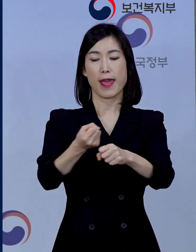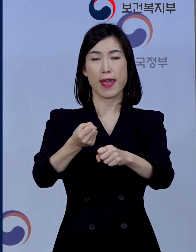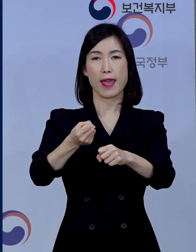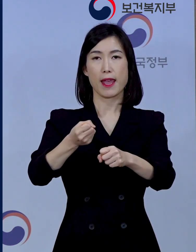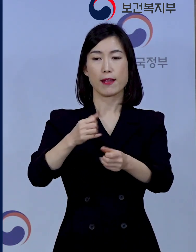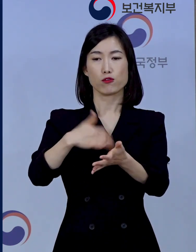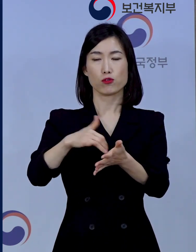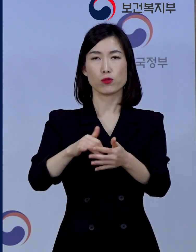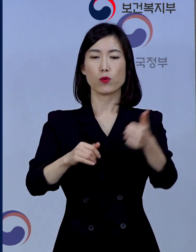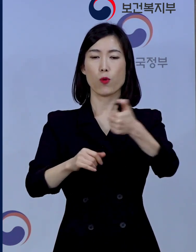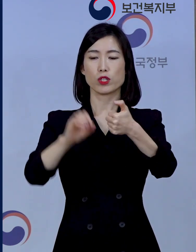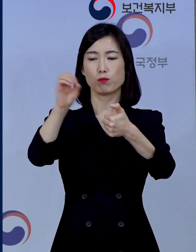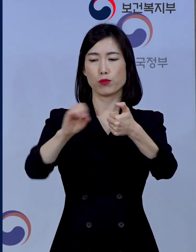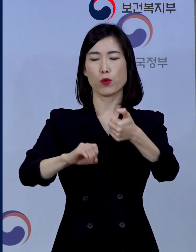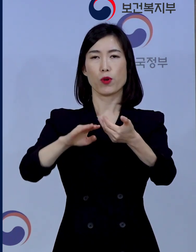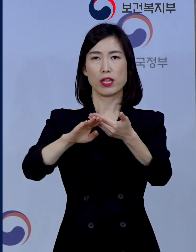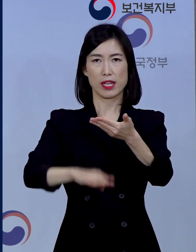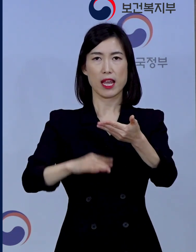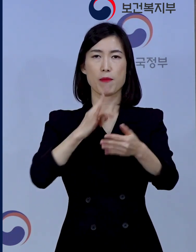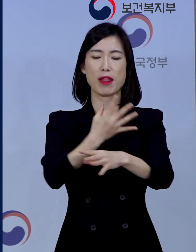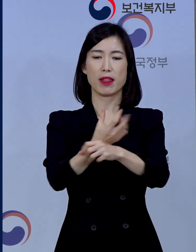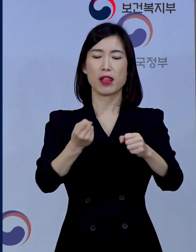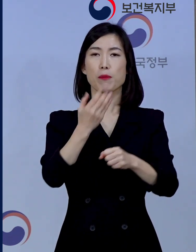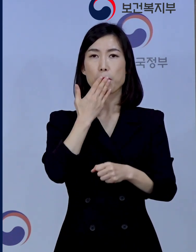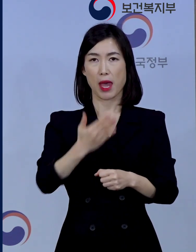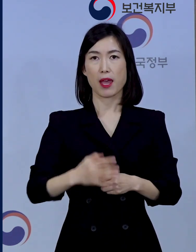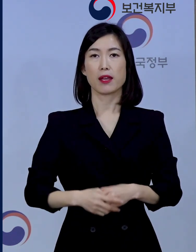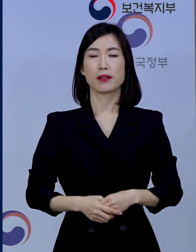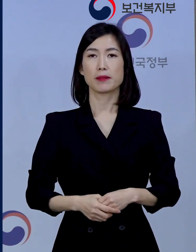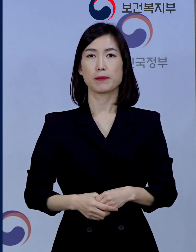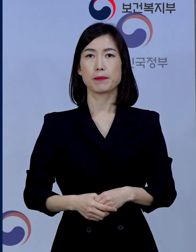50% 이내로 예매 제한을 함께 권고합니다.